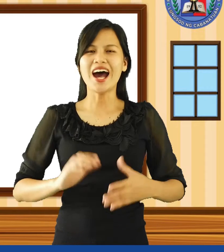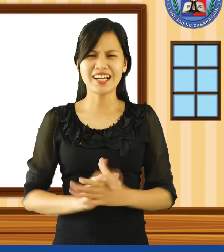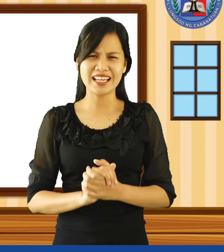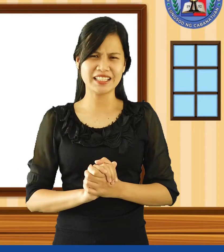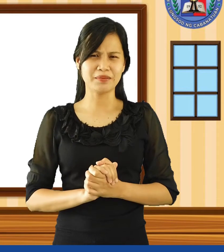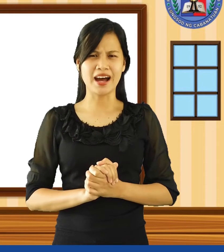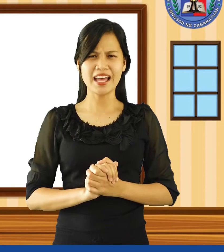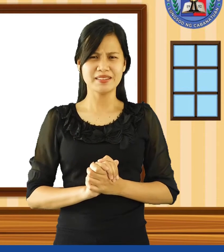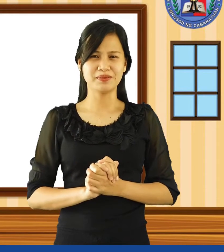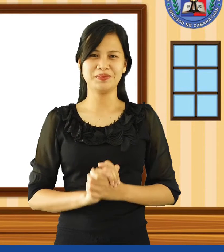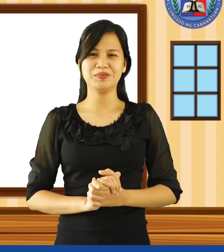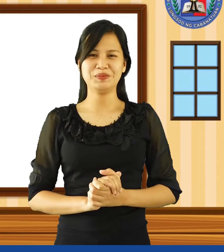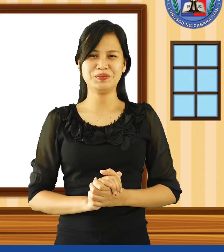Ang galing naman.